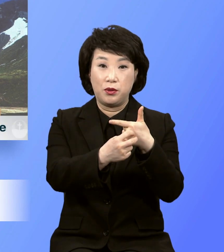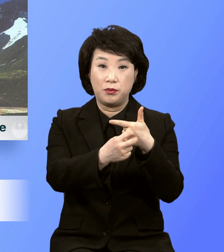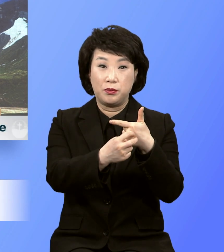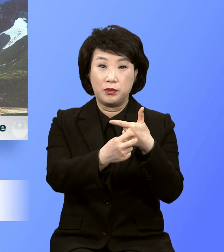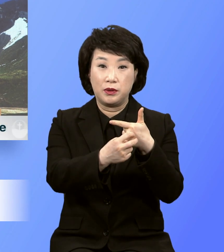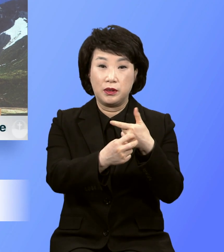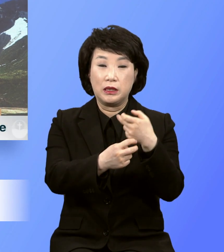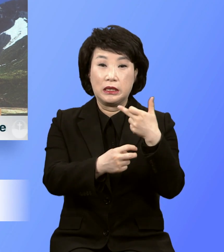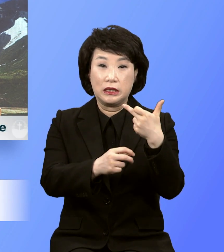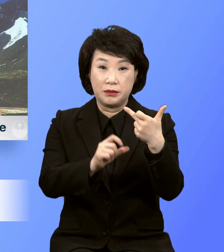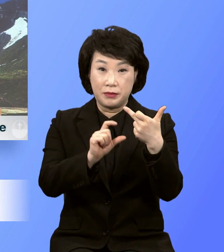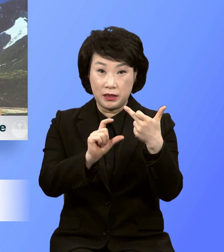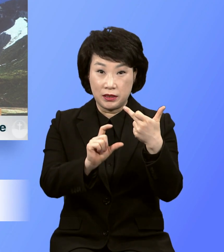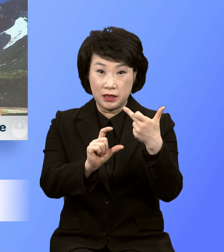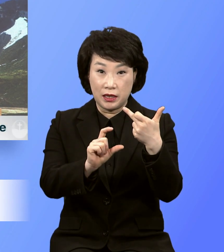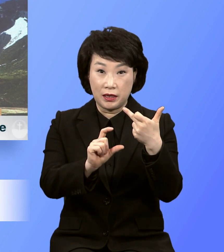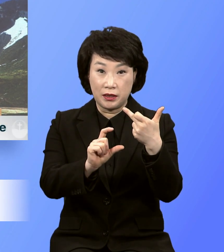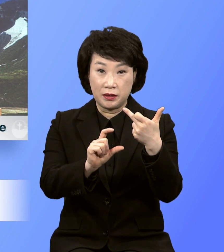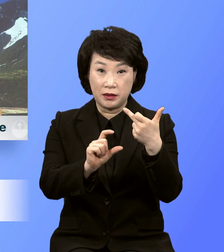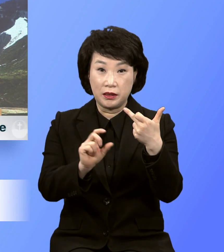누가복음 17장